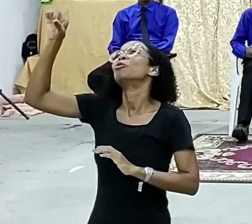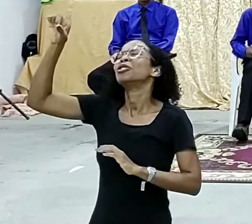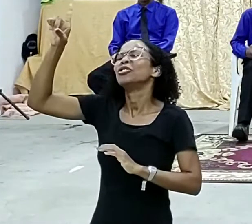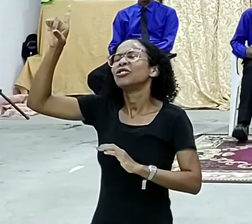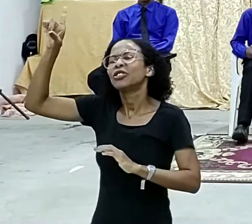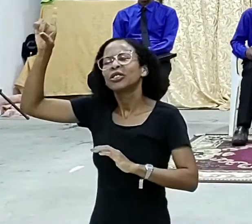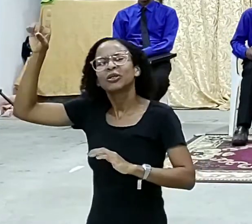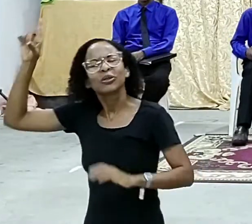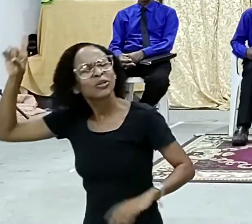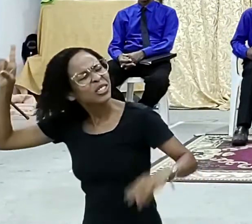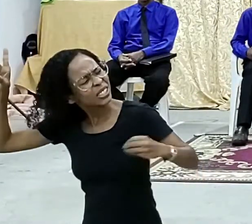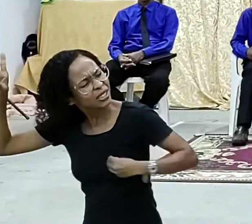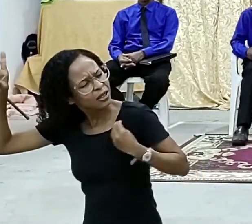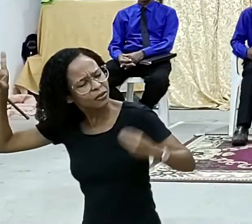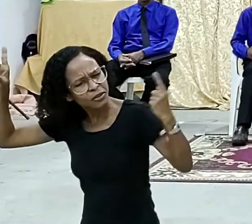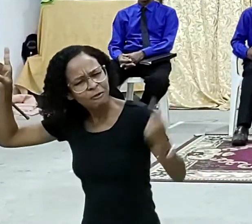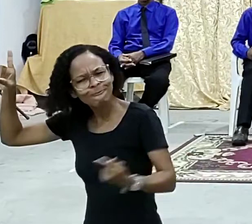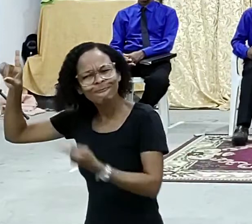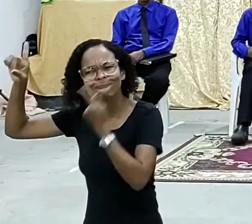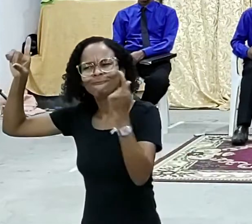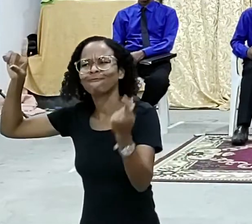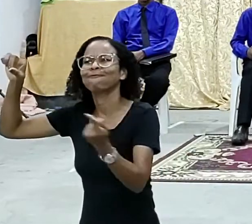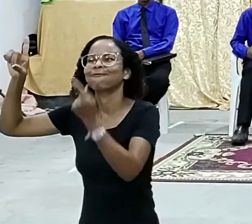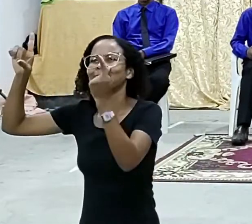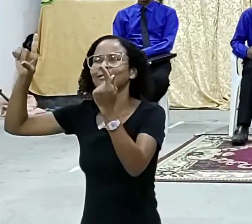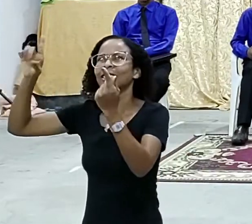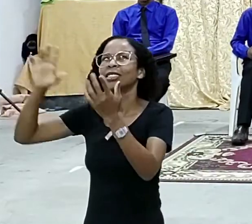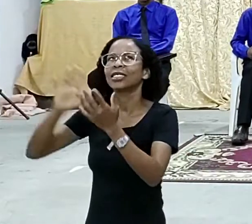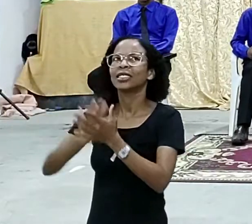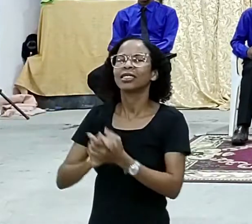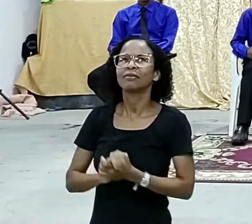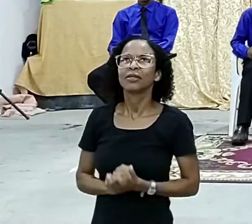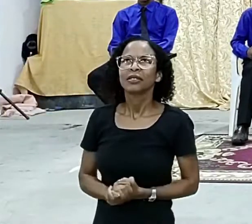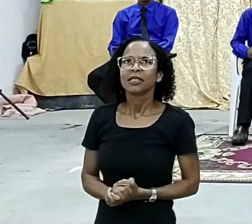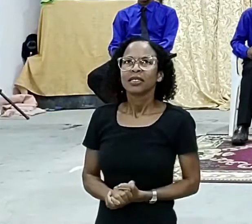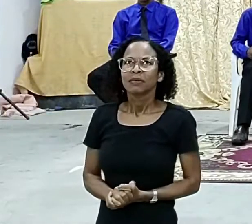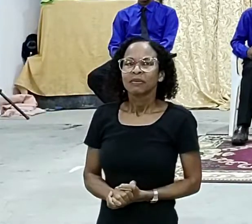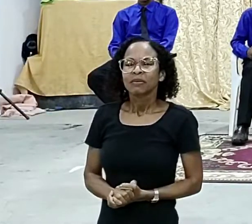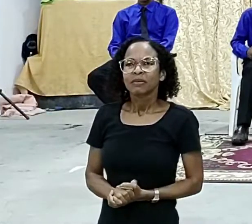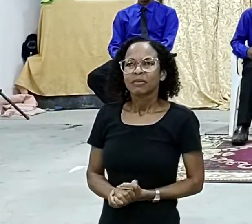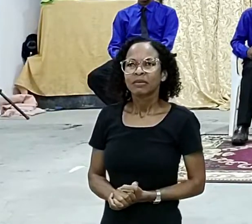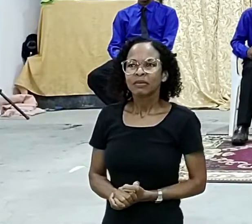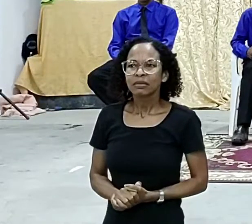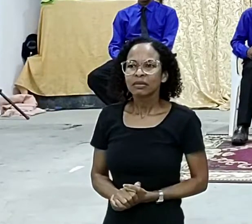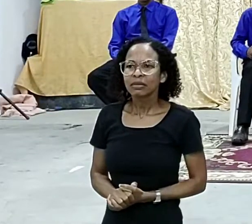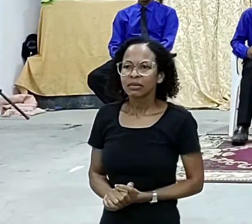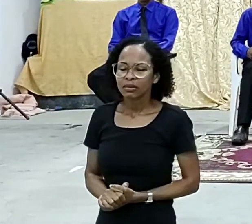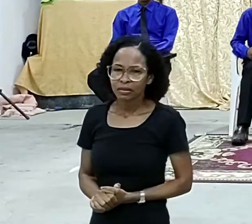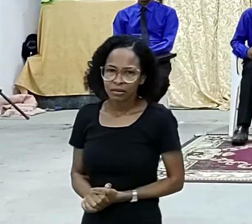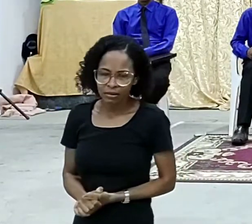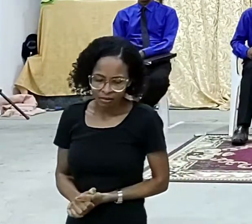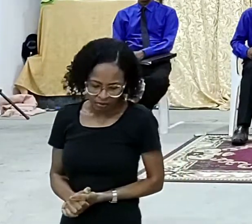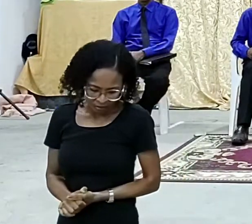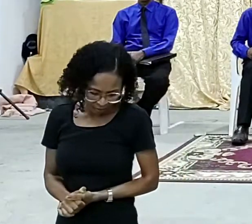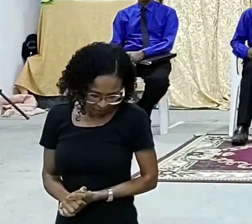vive e que reina para todo sempre. Eu costumo dizer que